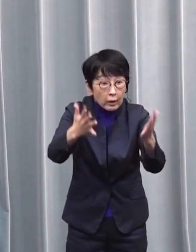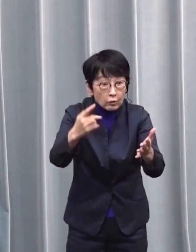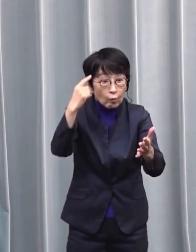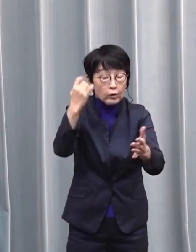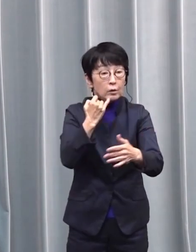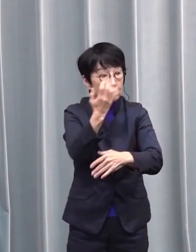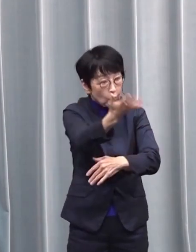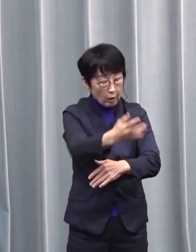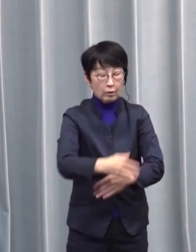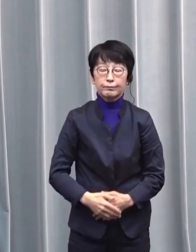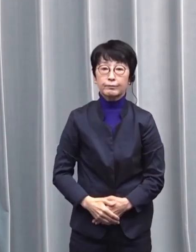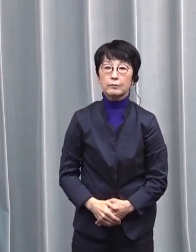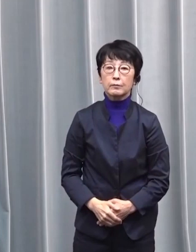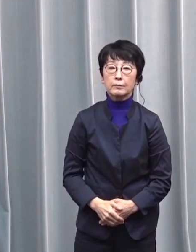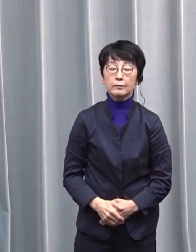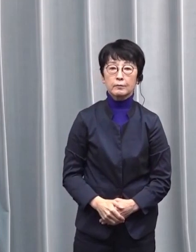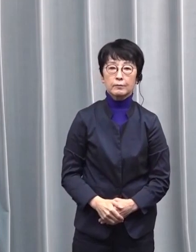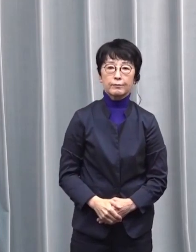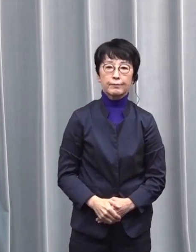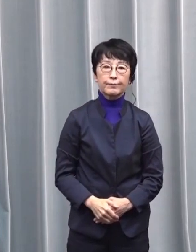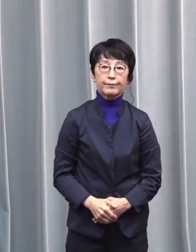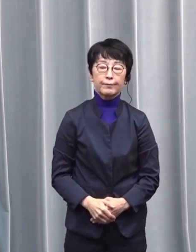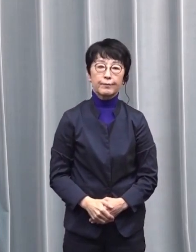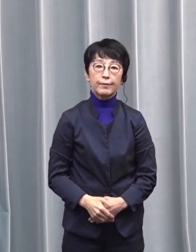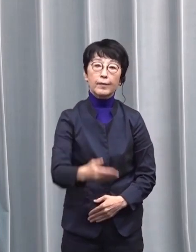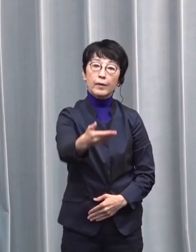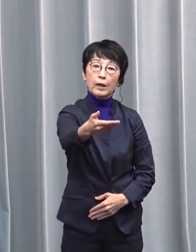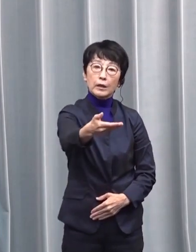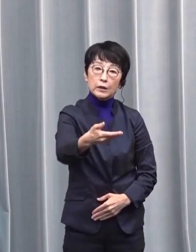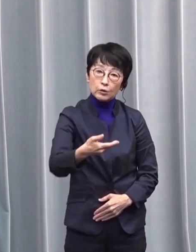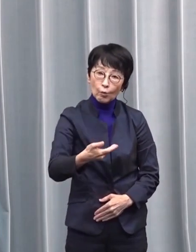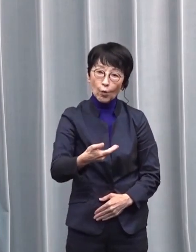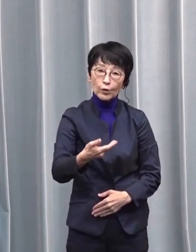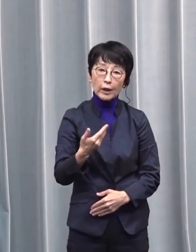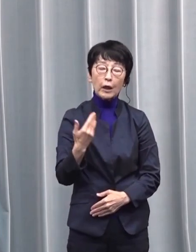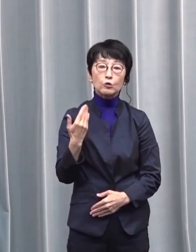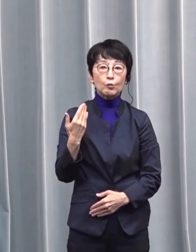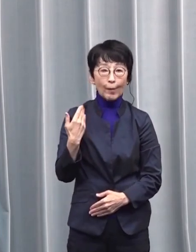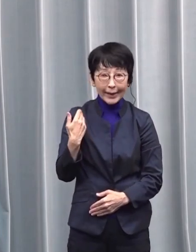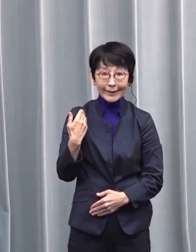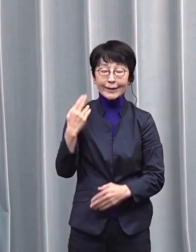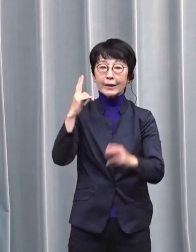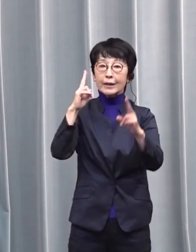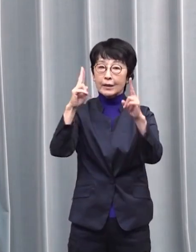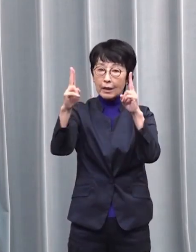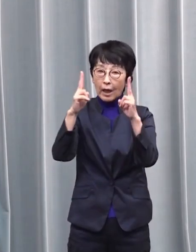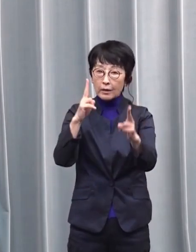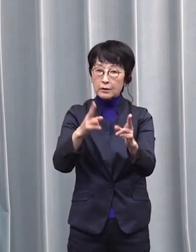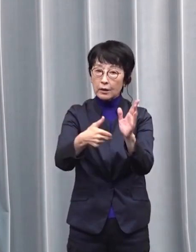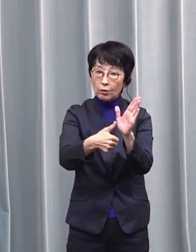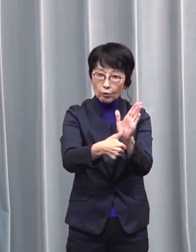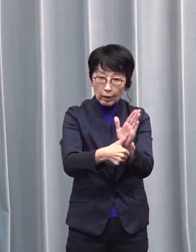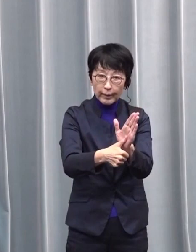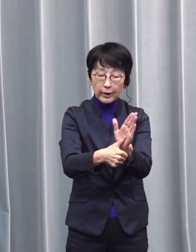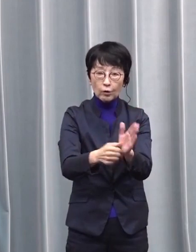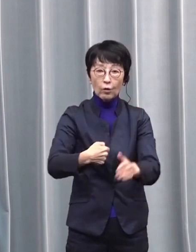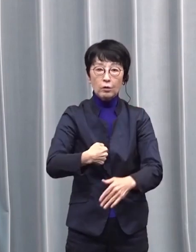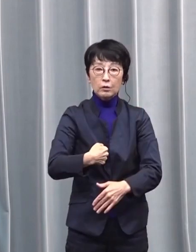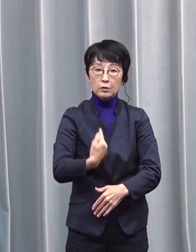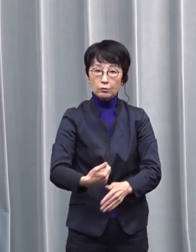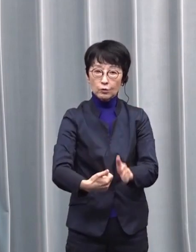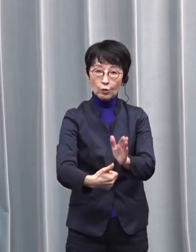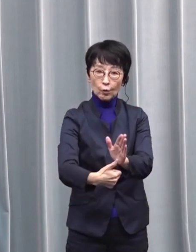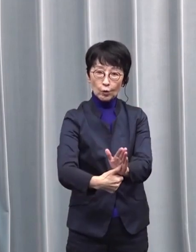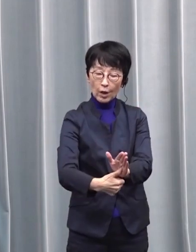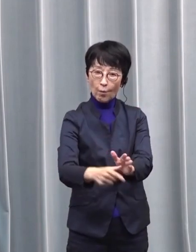ですか。 まずご質問をいただく前に、会社のお名前と本人のお名前を言